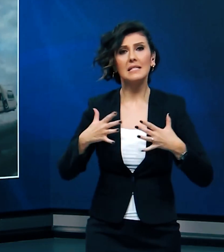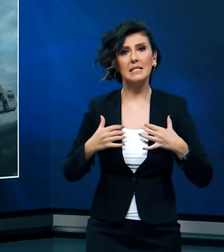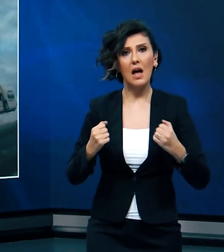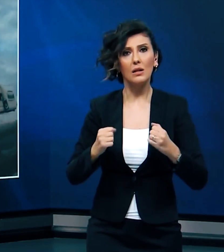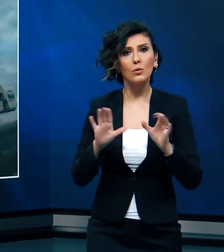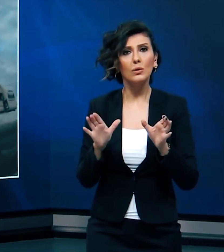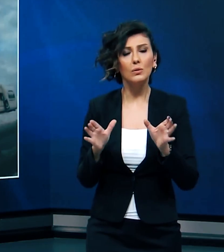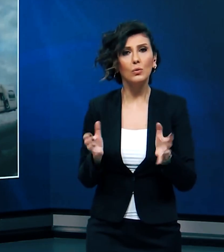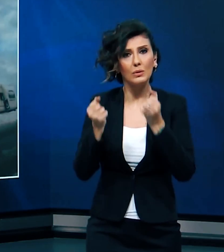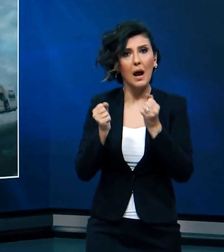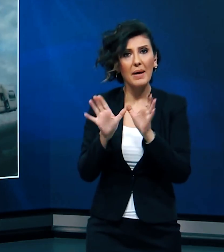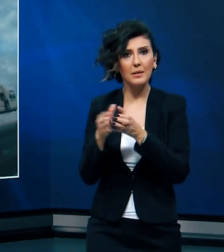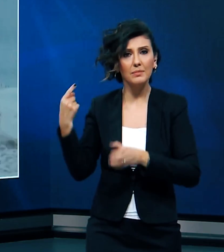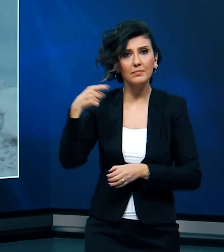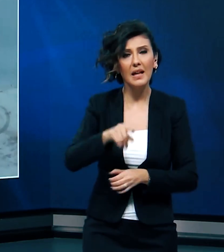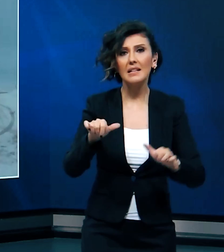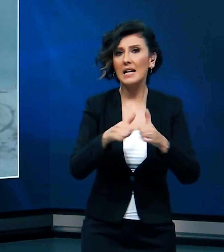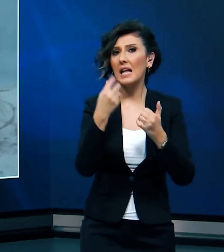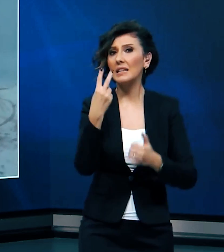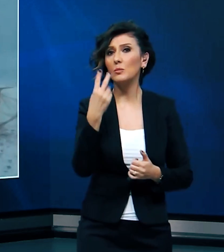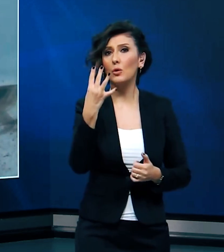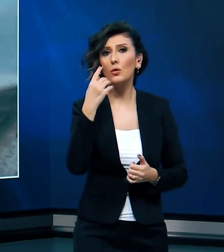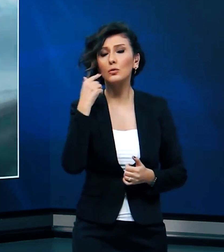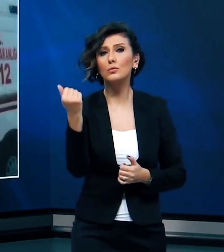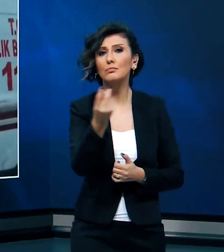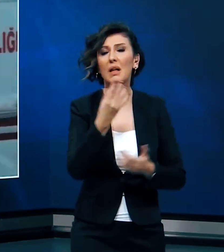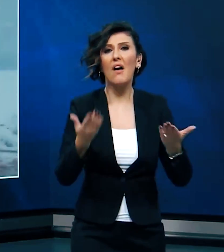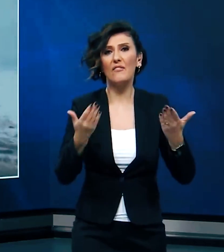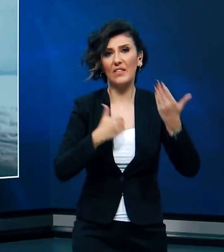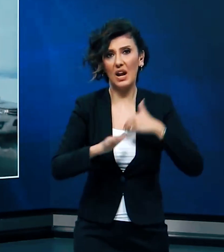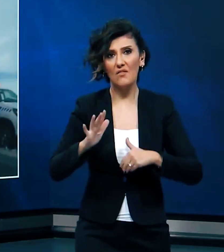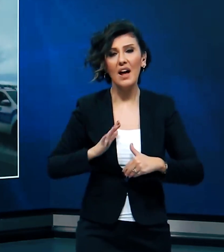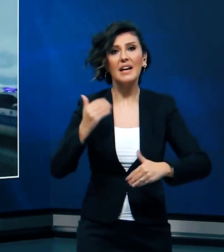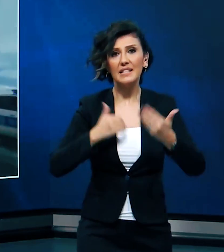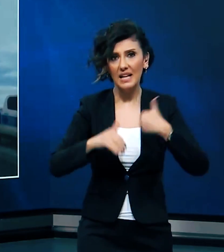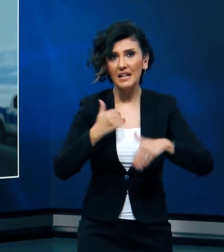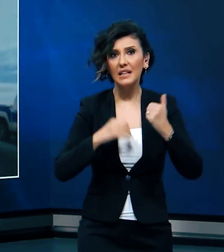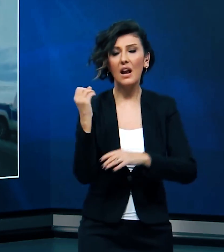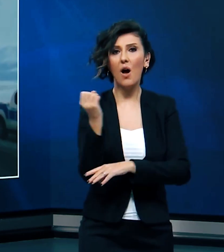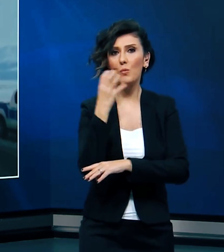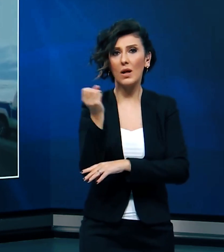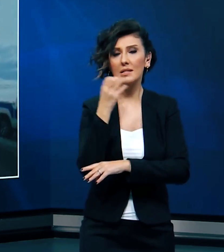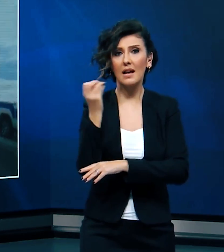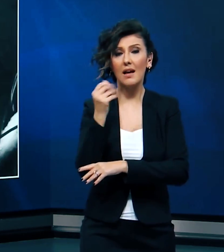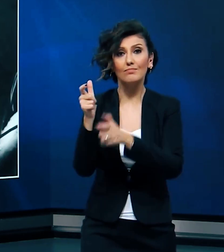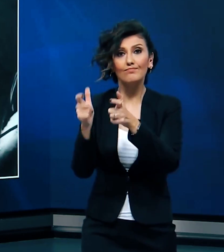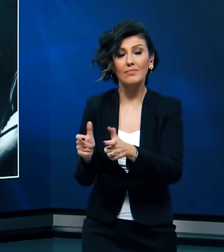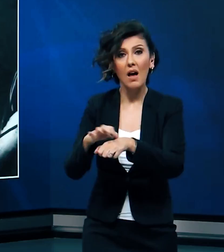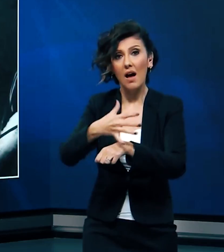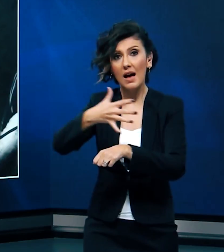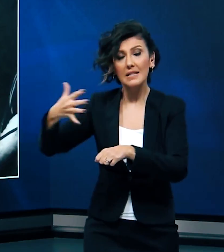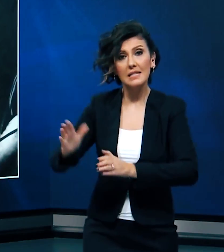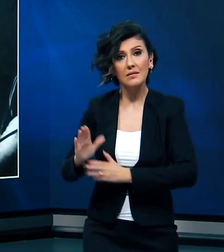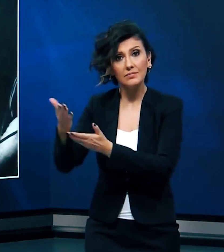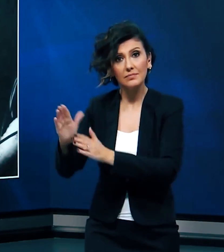kurtarma ekipleri sevk edildi. Kazada 24 yolcu hafif yaralandı. Yaralılar ambulanslarla kentteki